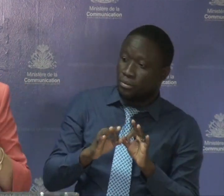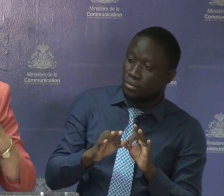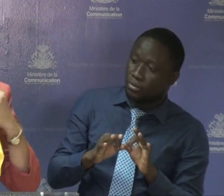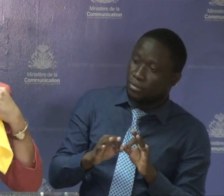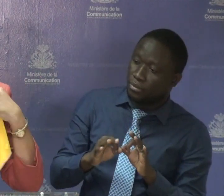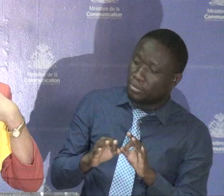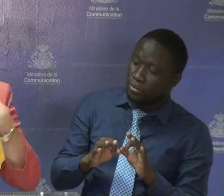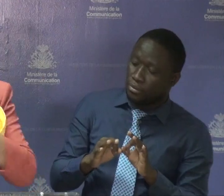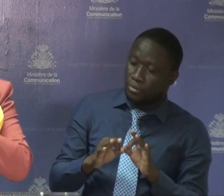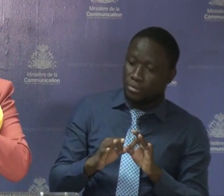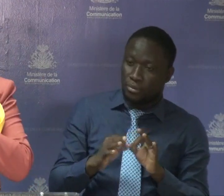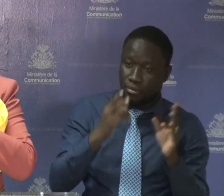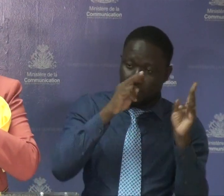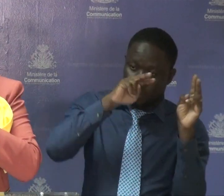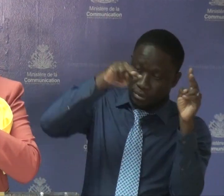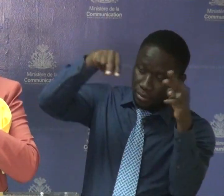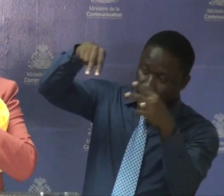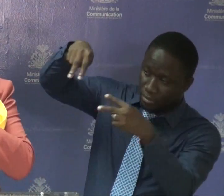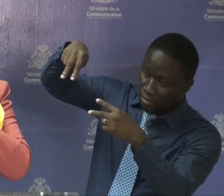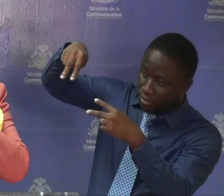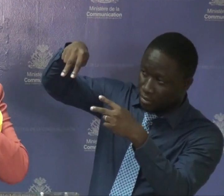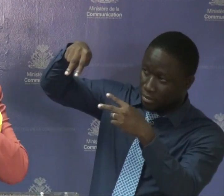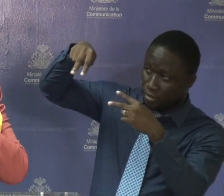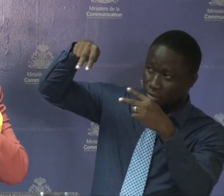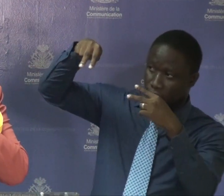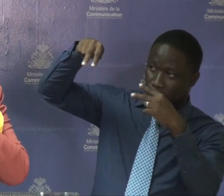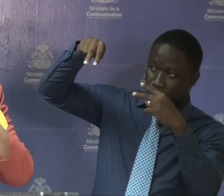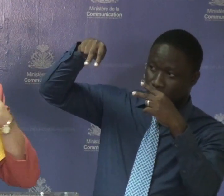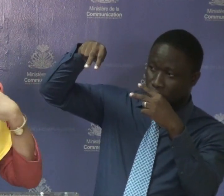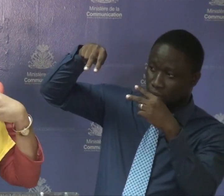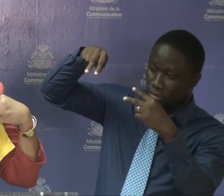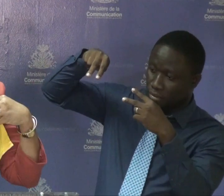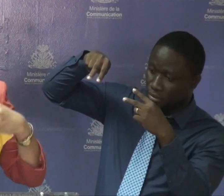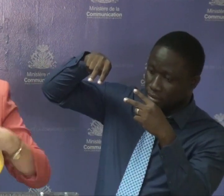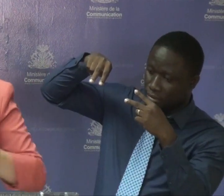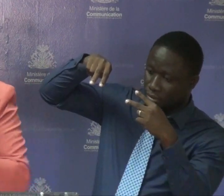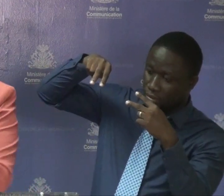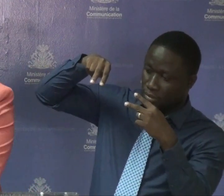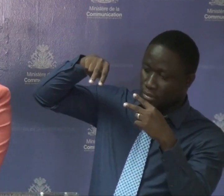D'ailleurs, bonjour tout le monde, Kalili. Ça fait touriste, ça fait tout le monde.